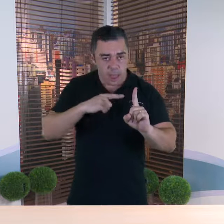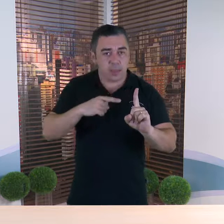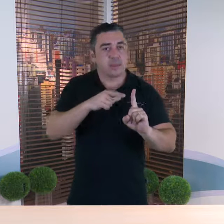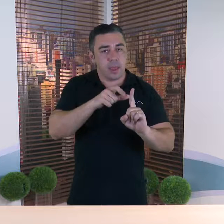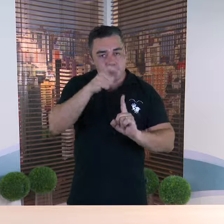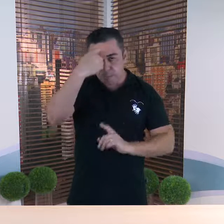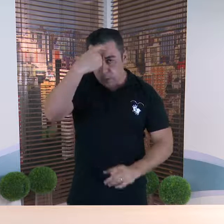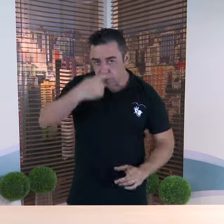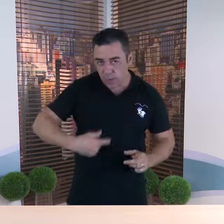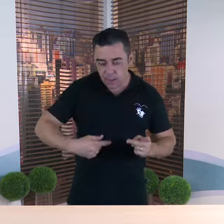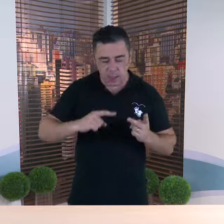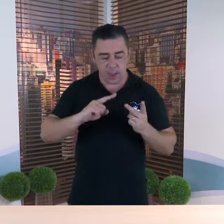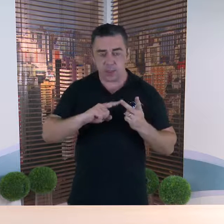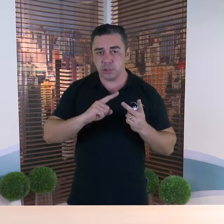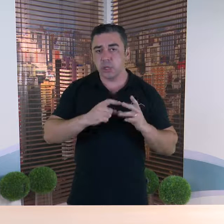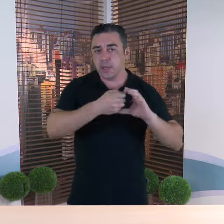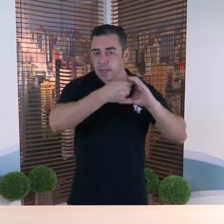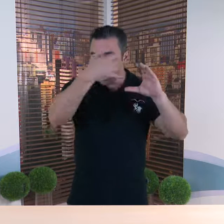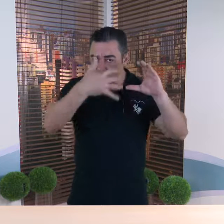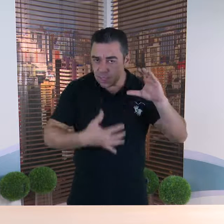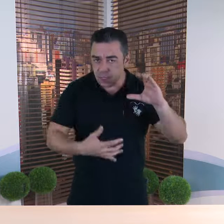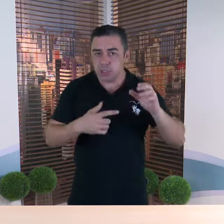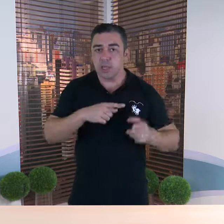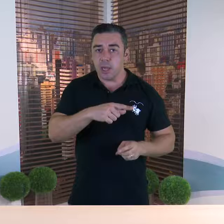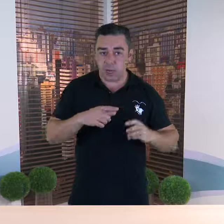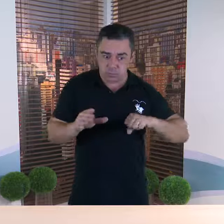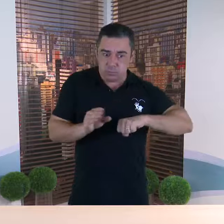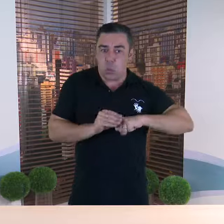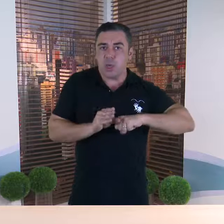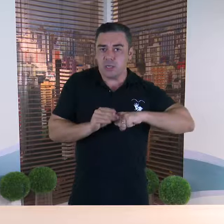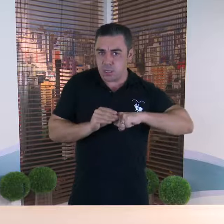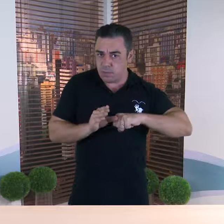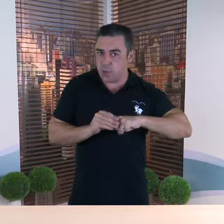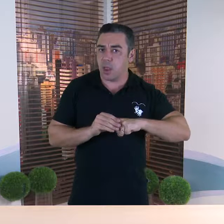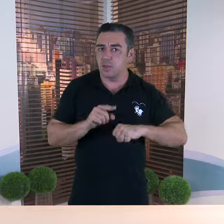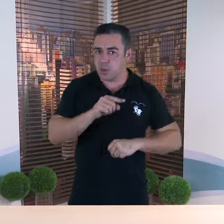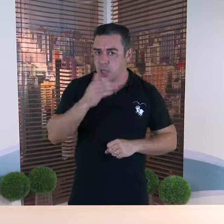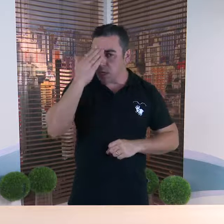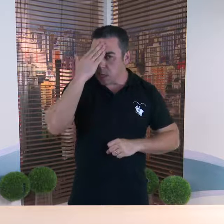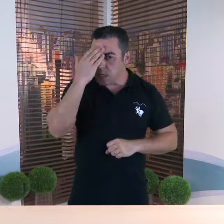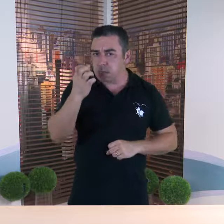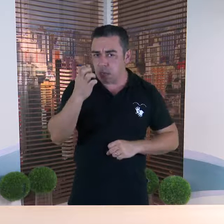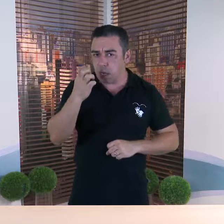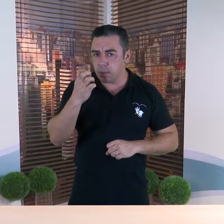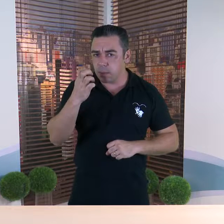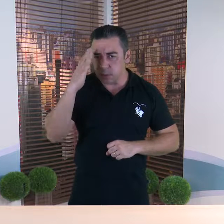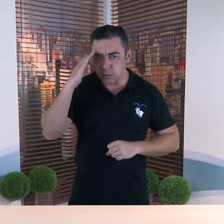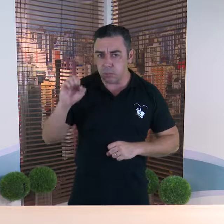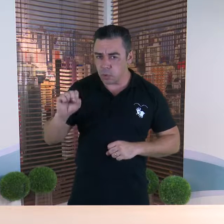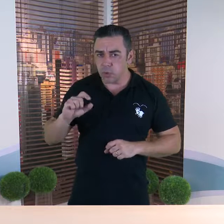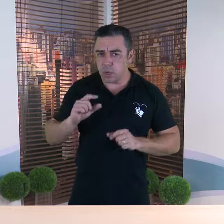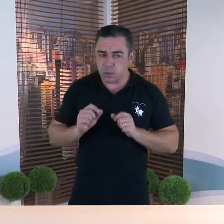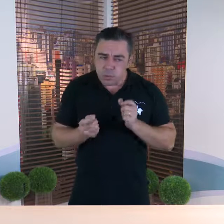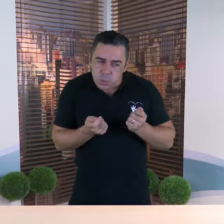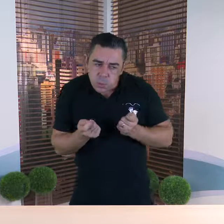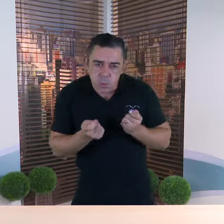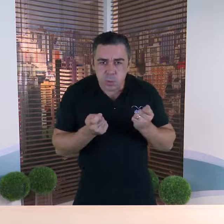ser dotado de personalidade. Ele possui grande conhecimento e age com perspicácia. Não